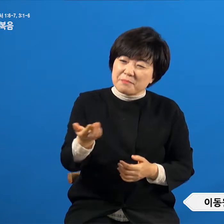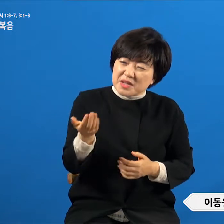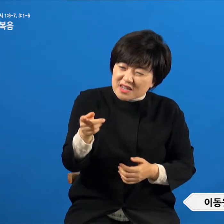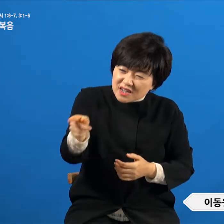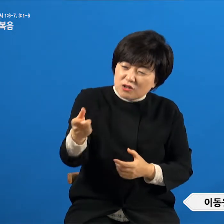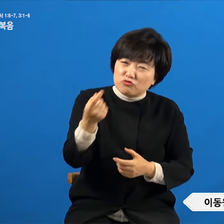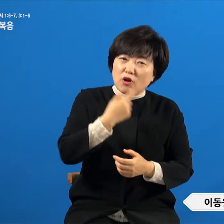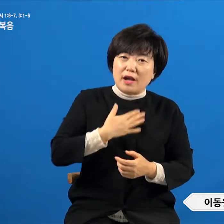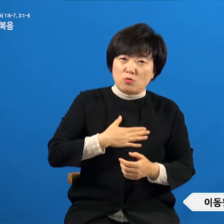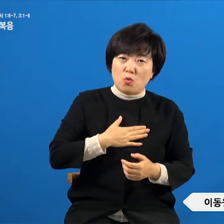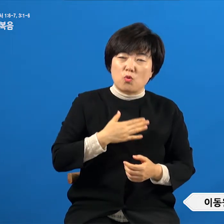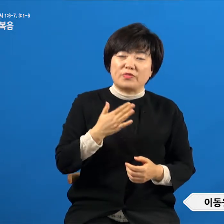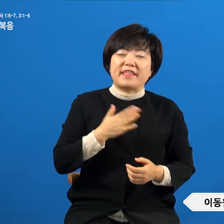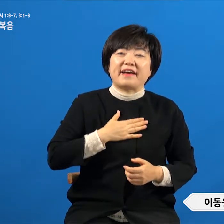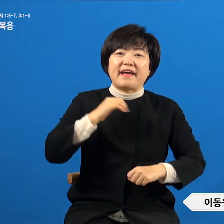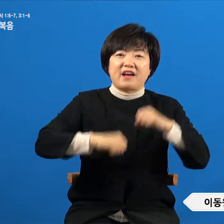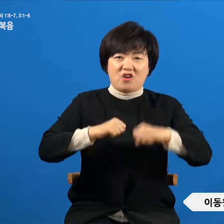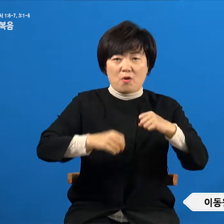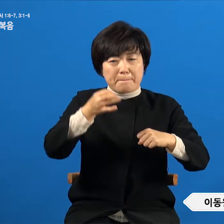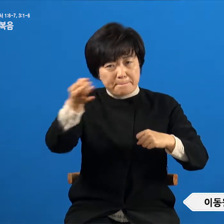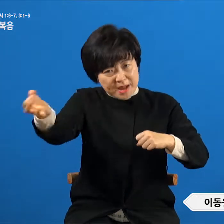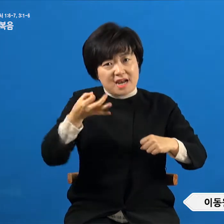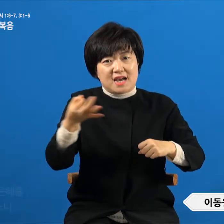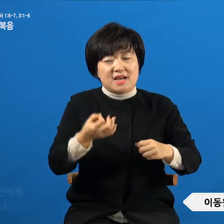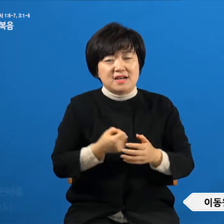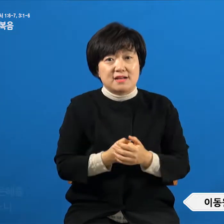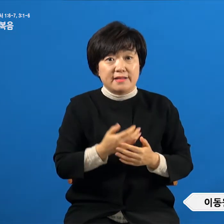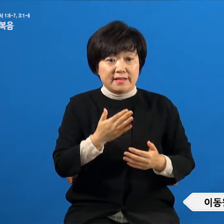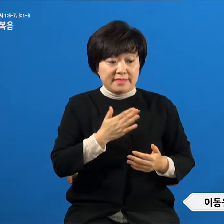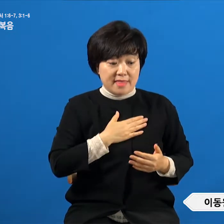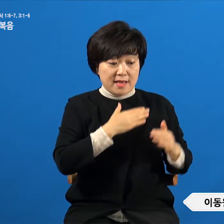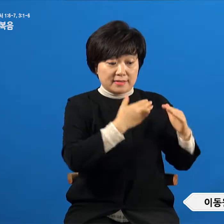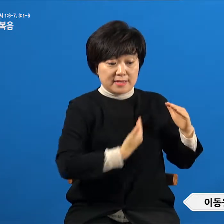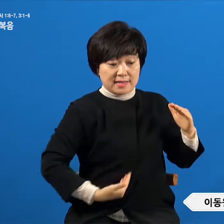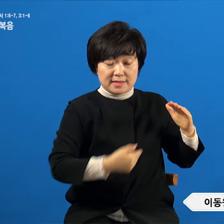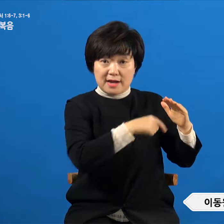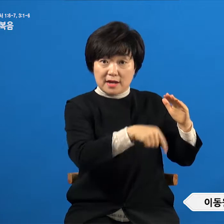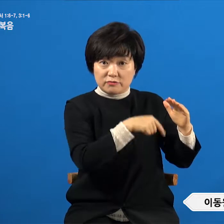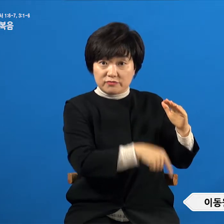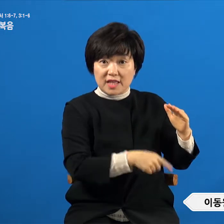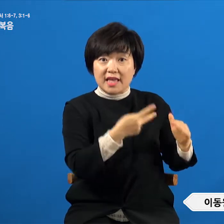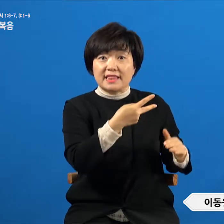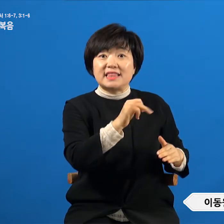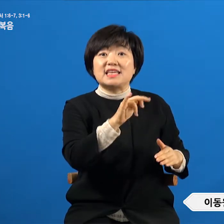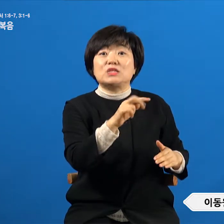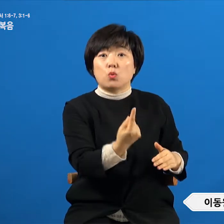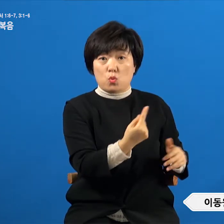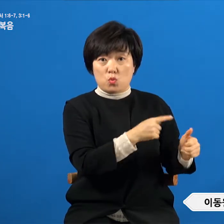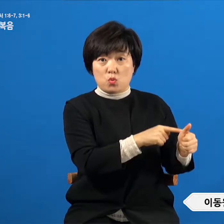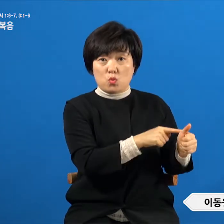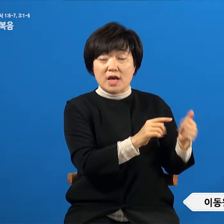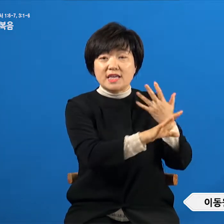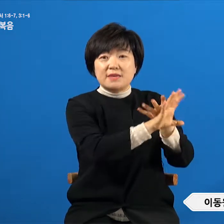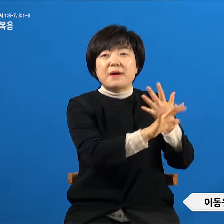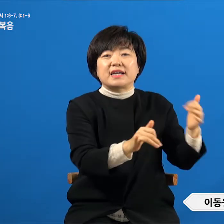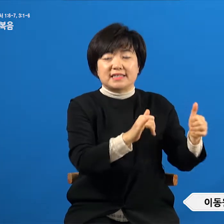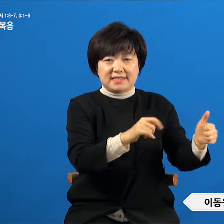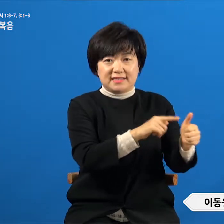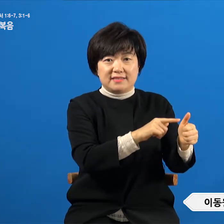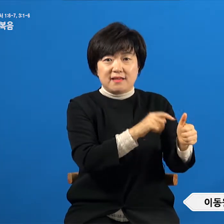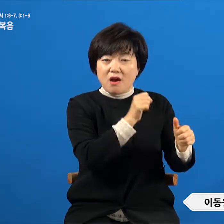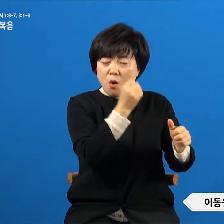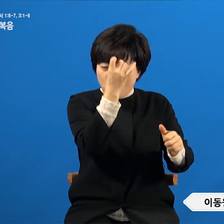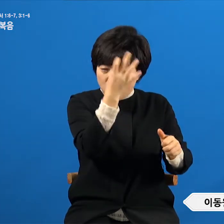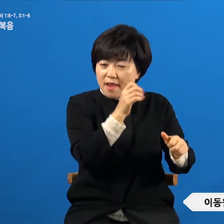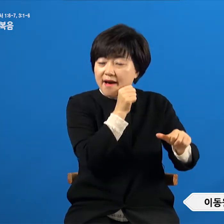나는 이렇게 했다고. 뭐라고 그랬어요? 여기 3절에 내 제자 가운데 디도가 있었지 않았냐고. 디도는 본래 이방인이에요. 이방인.